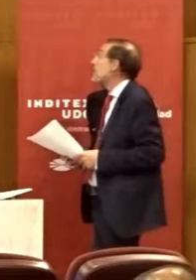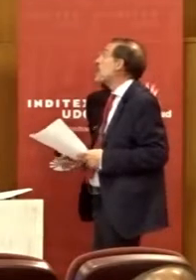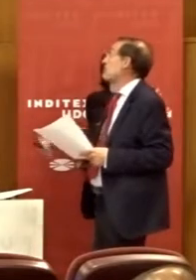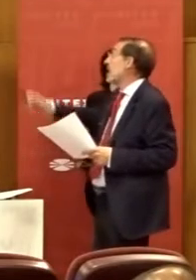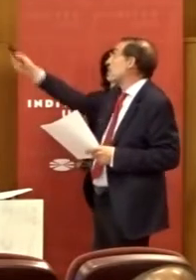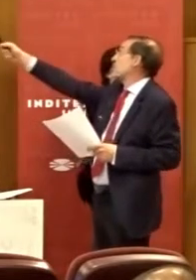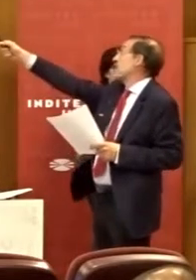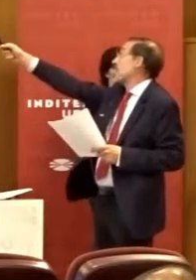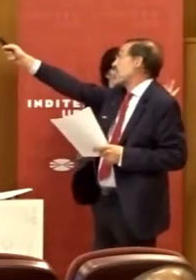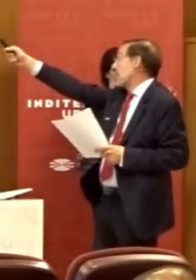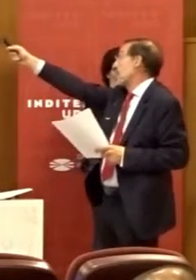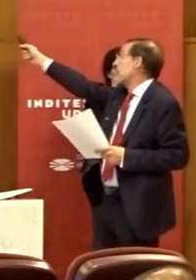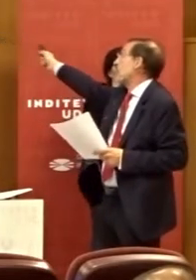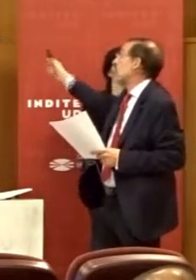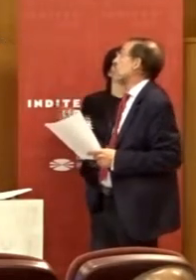25,3%. Pero si